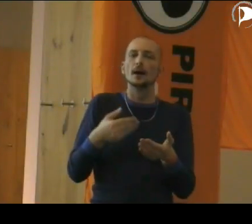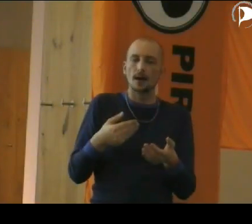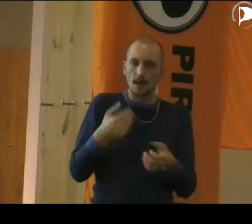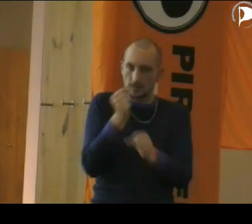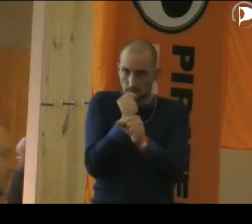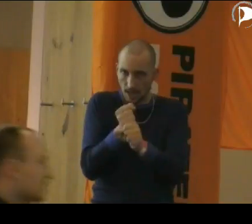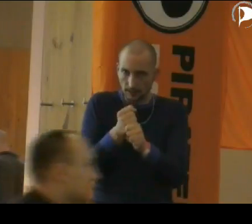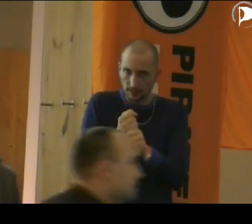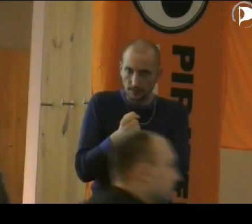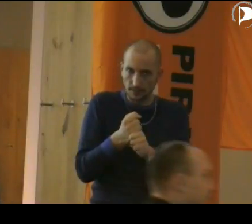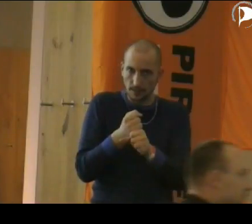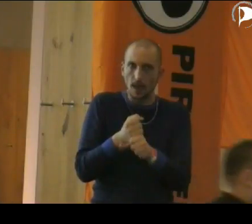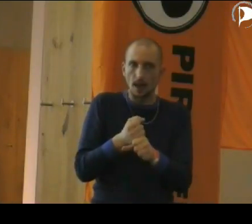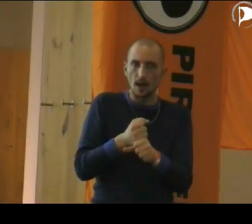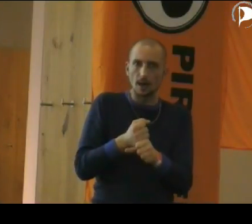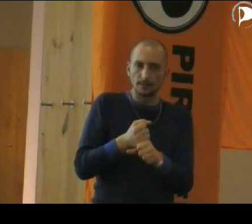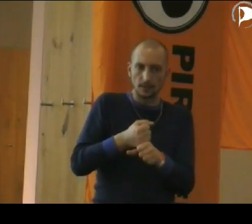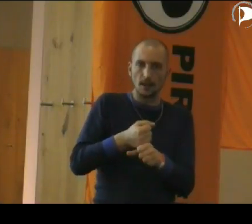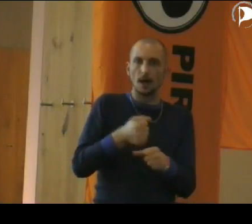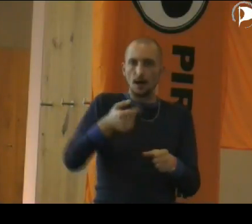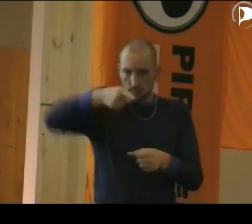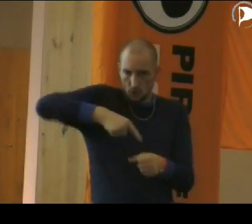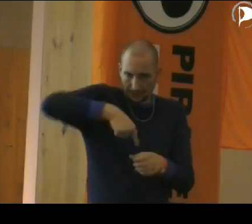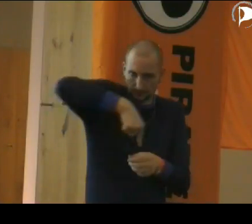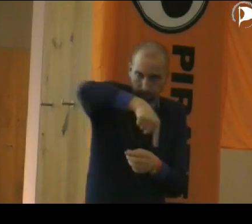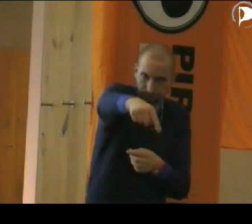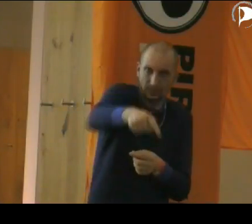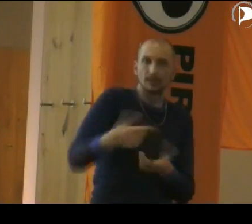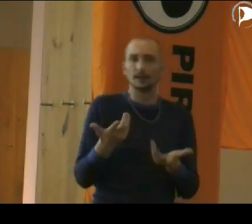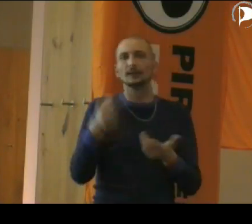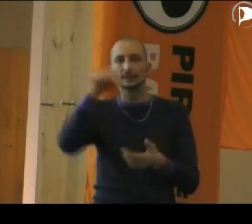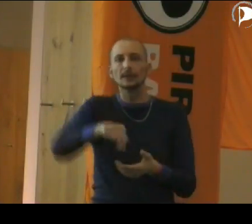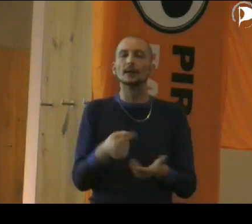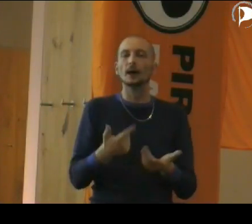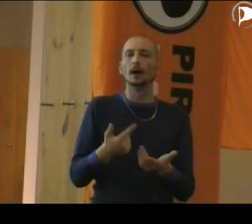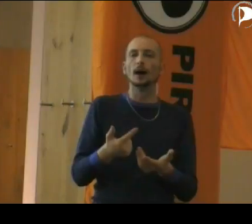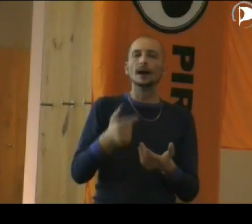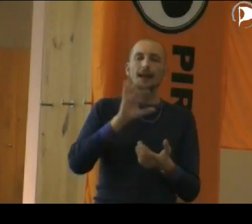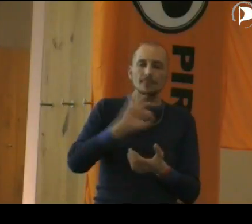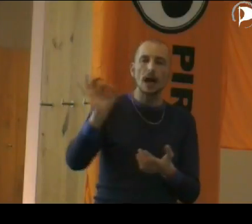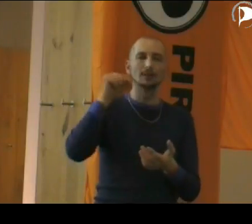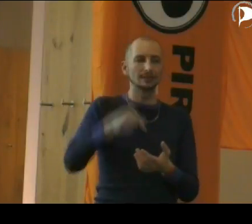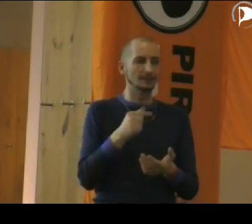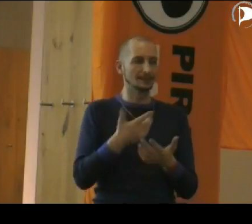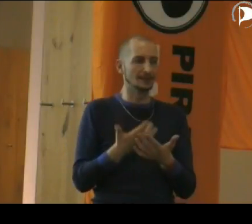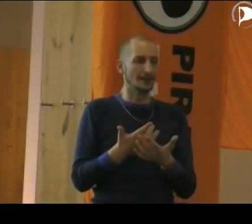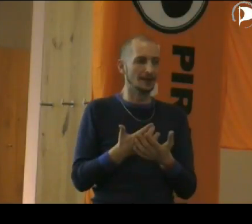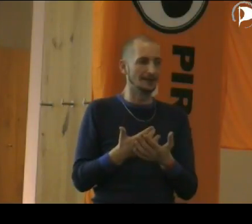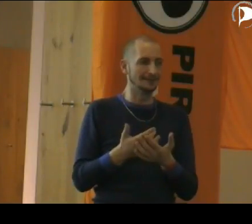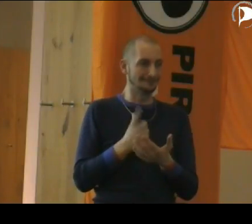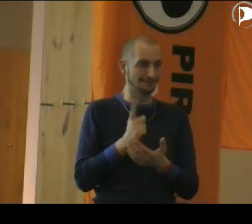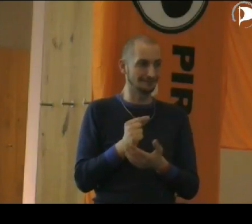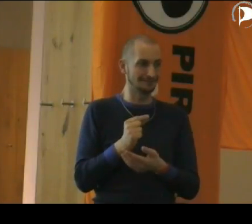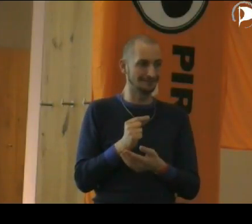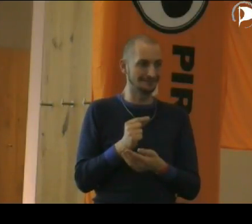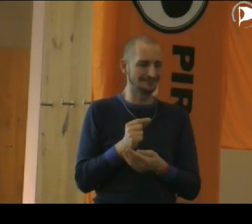kommenden monaten ist sie daher nicht von will noch mal mit genauem lesen was du als seine aufgabe